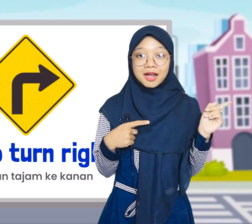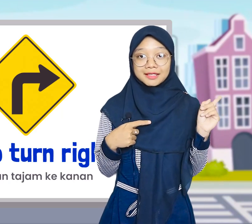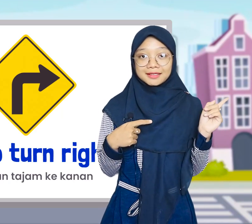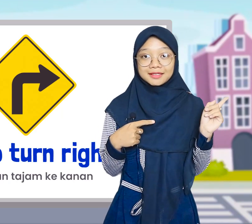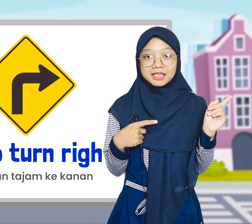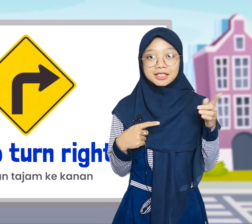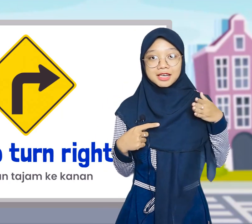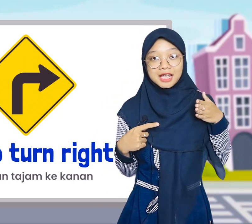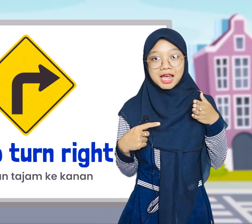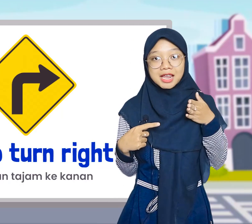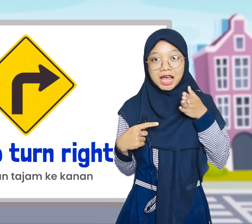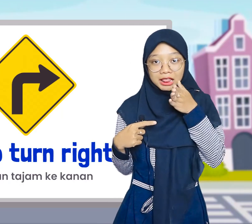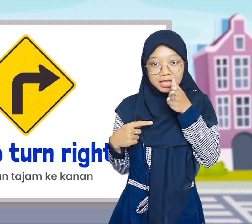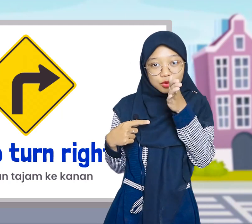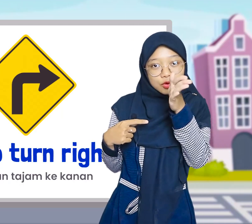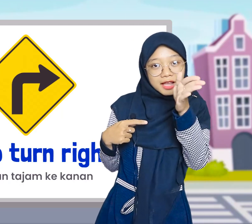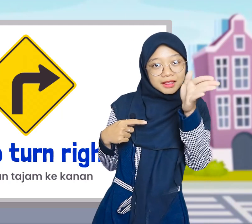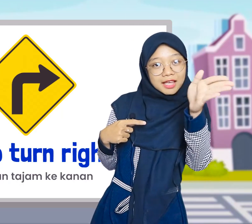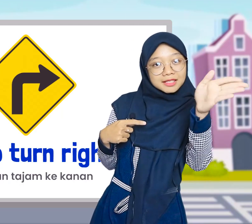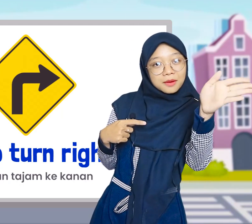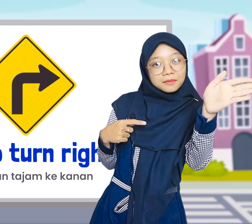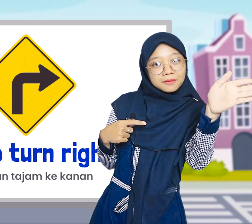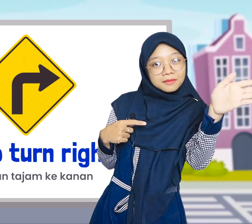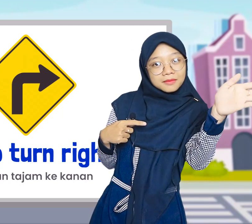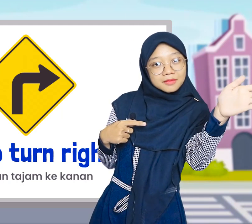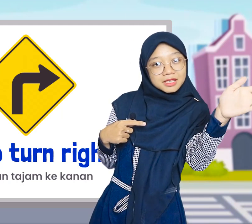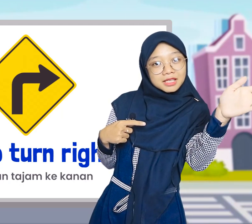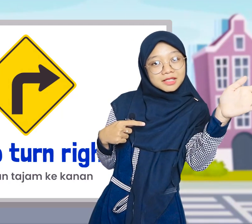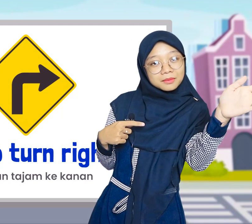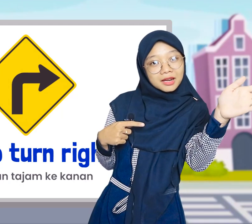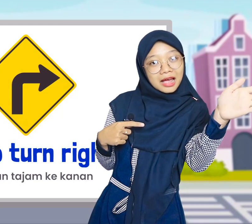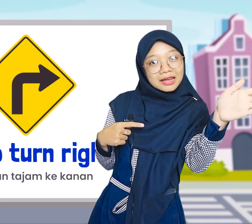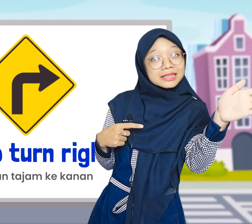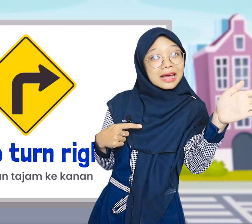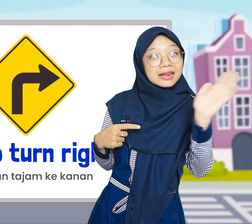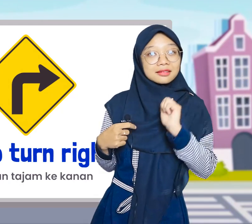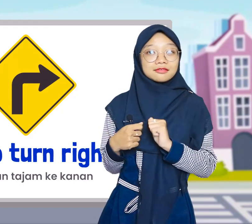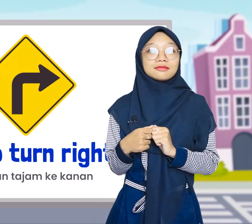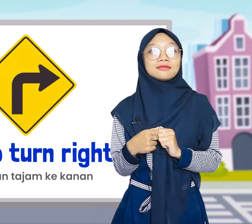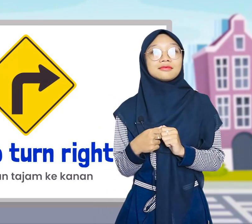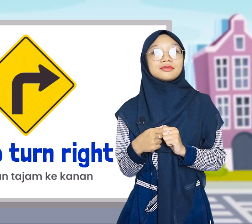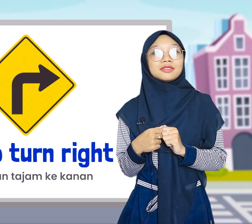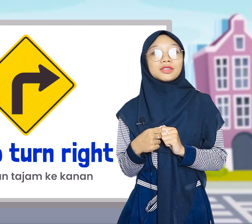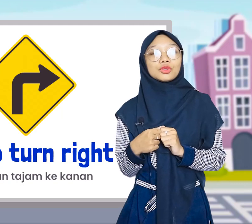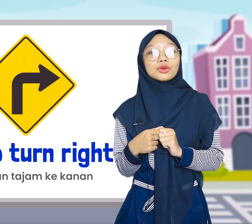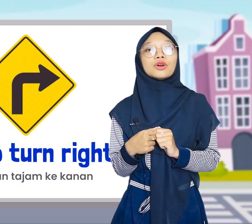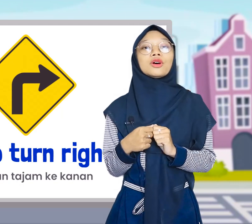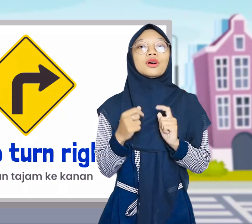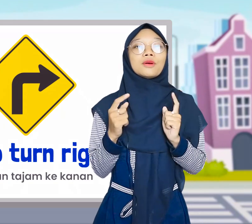light. Jadi ada tikungan tajam di sebelah kanan. Itu